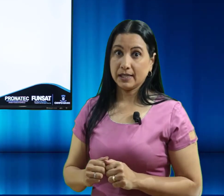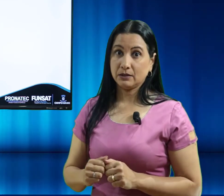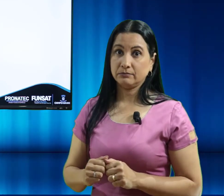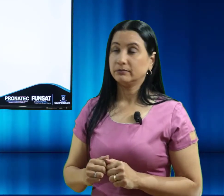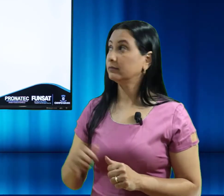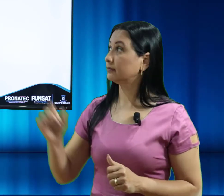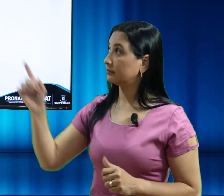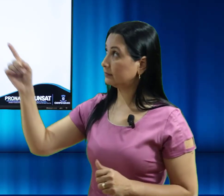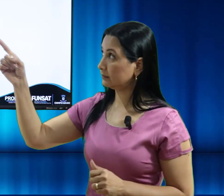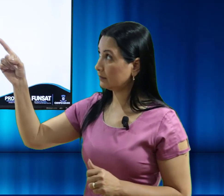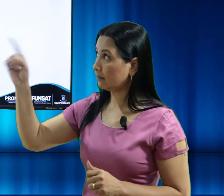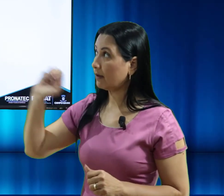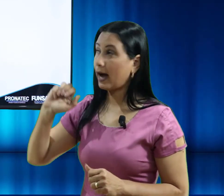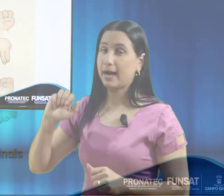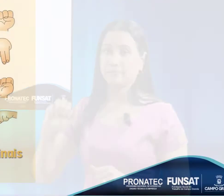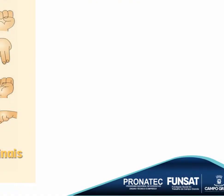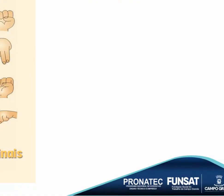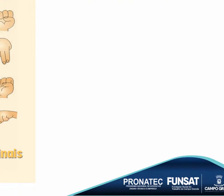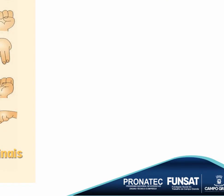Configuração A.